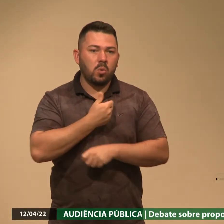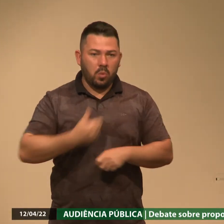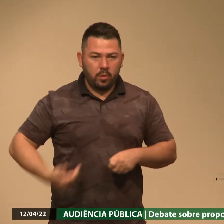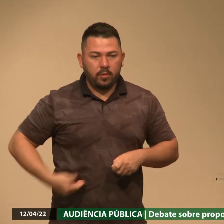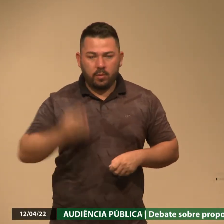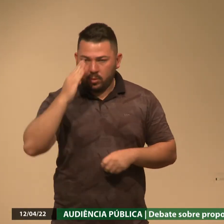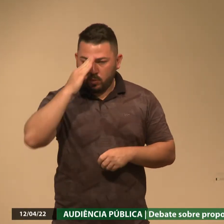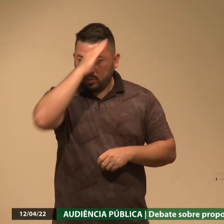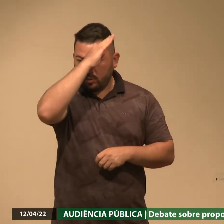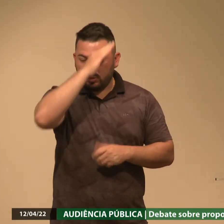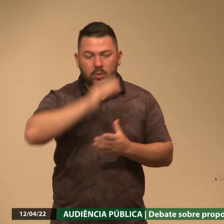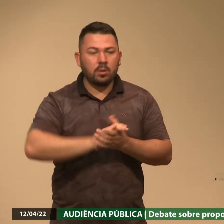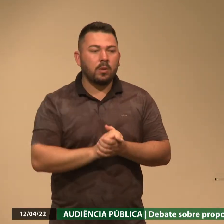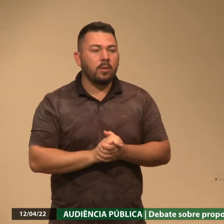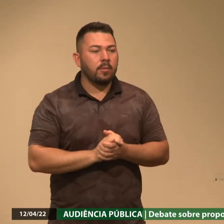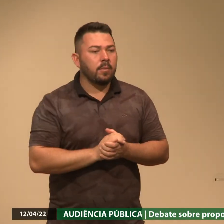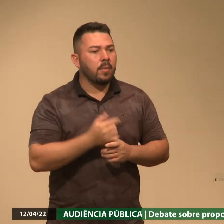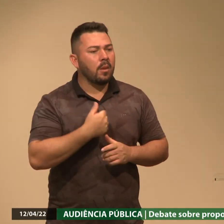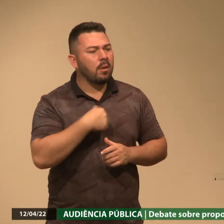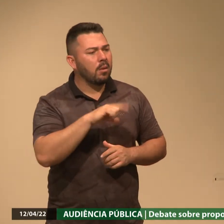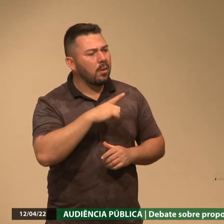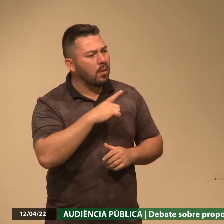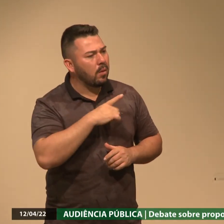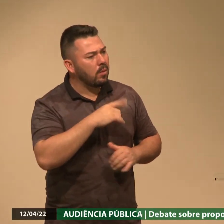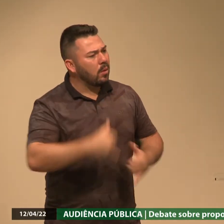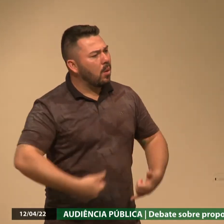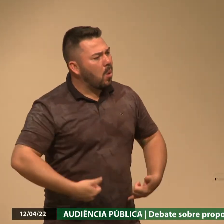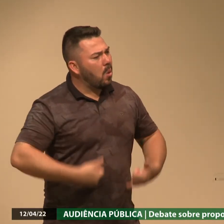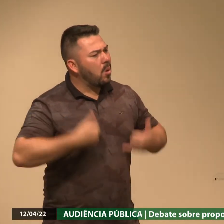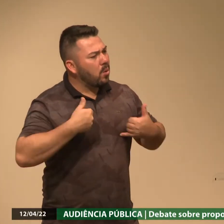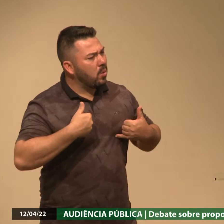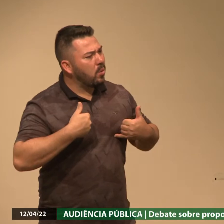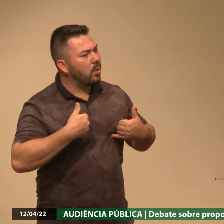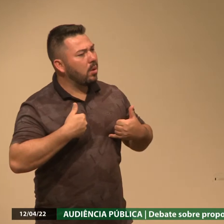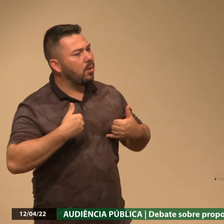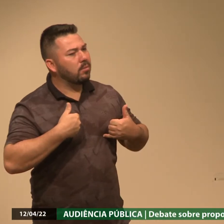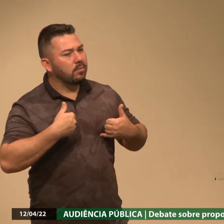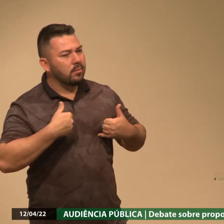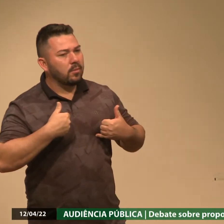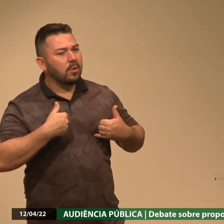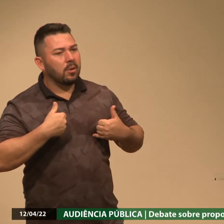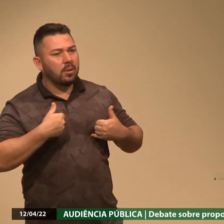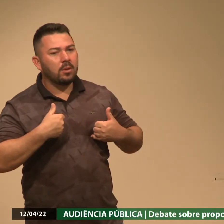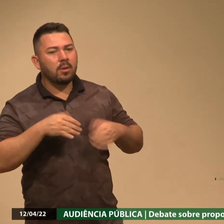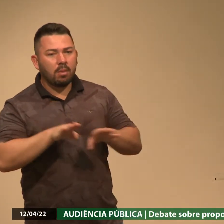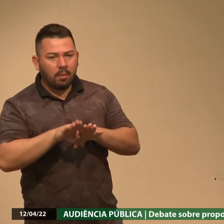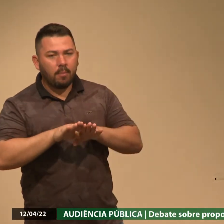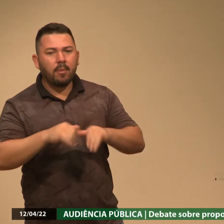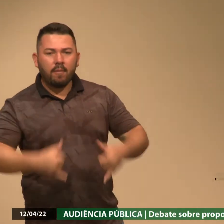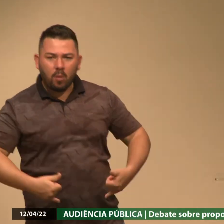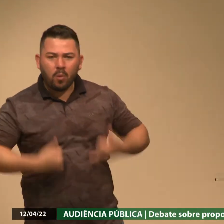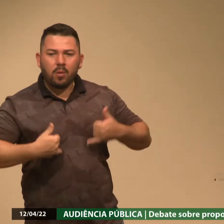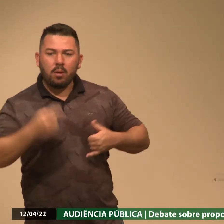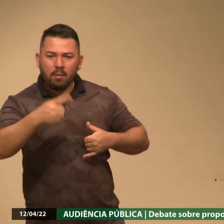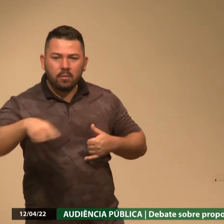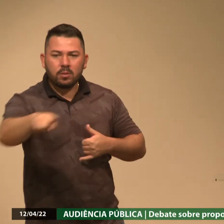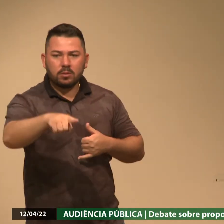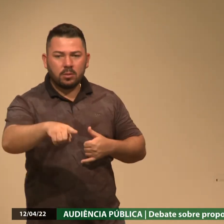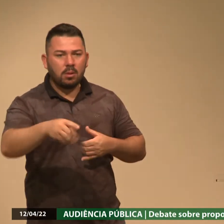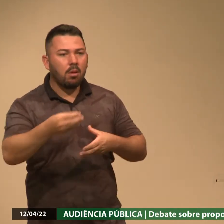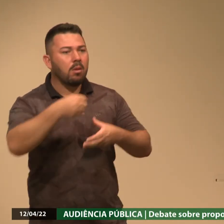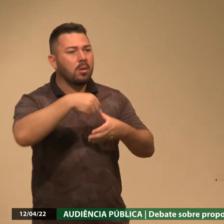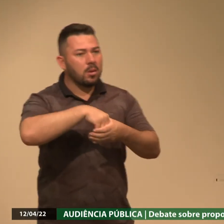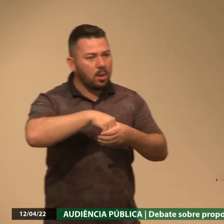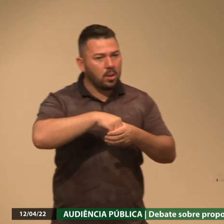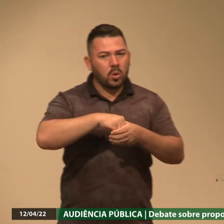bolsonaro e tenho um orgulho e que vai orgulhar os também dentro do